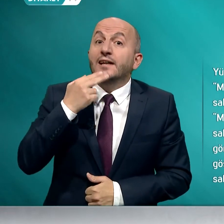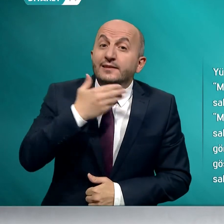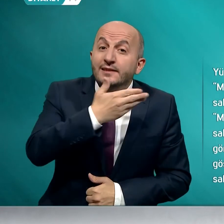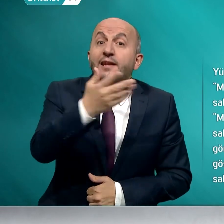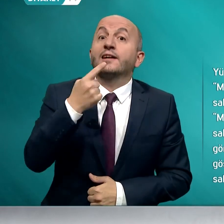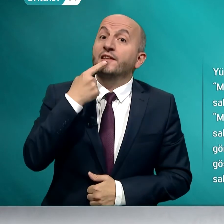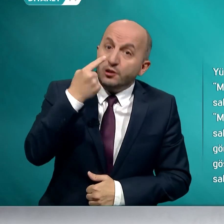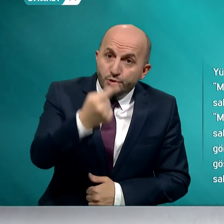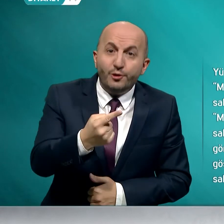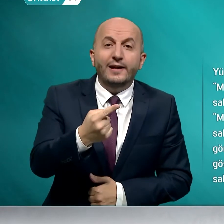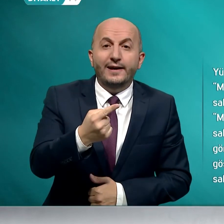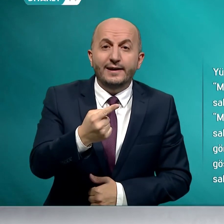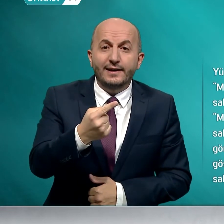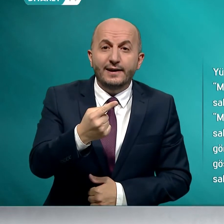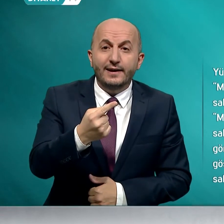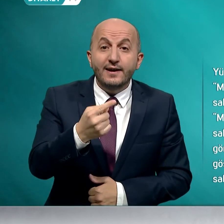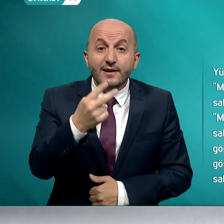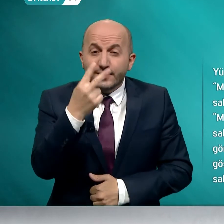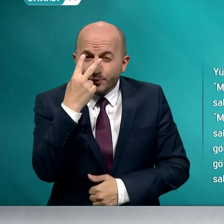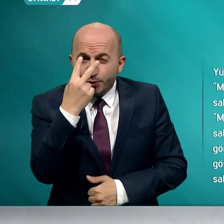Mümin kadınlara da söyle,